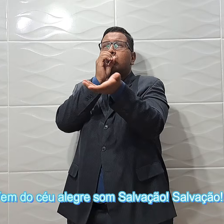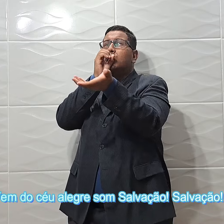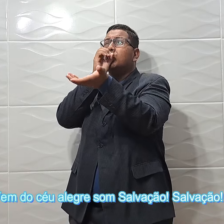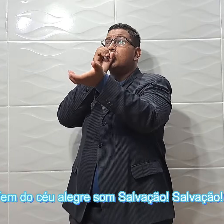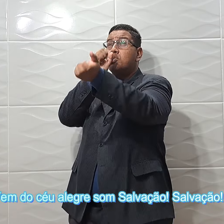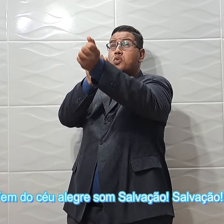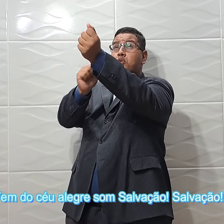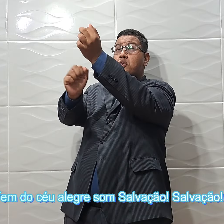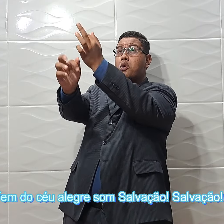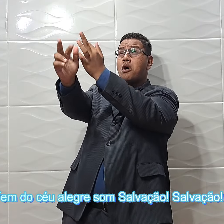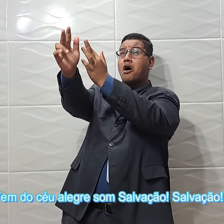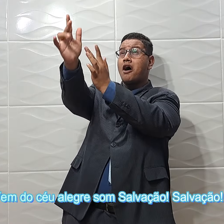que só